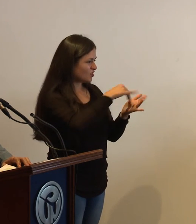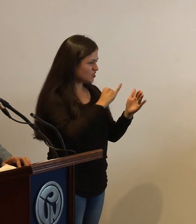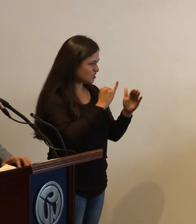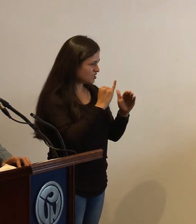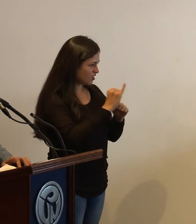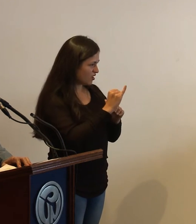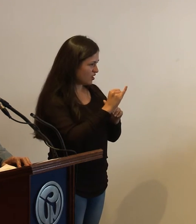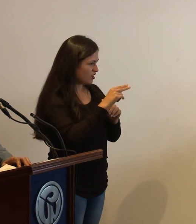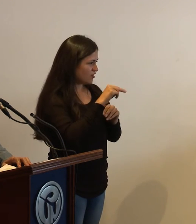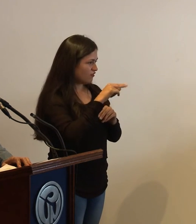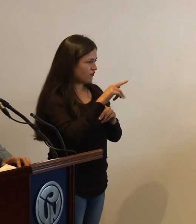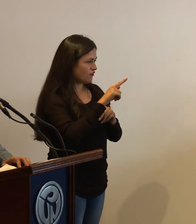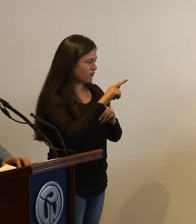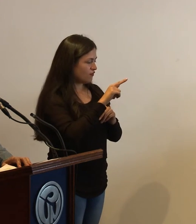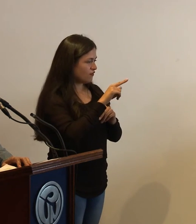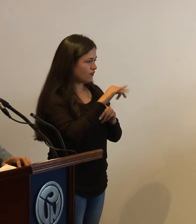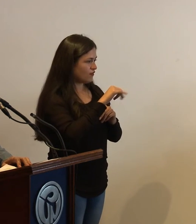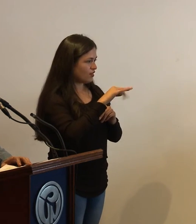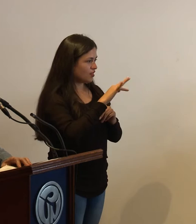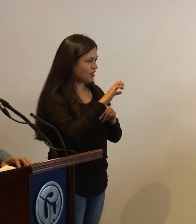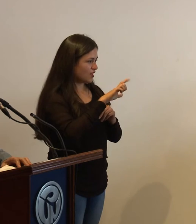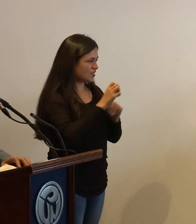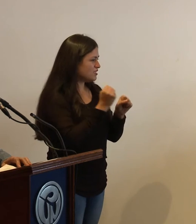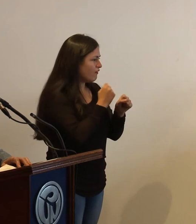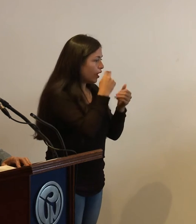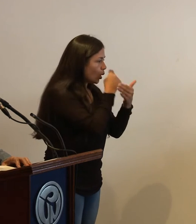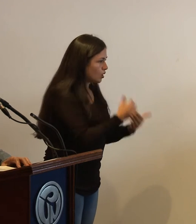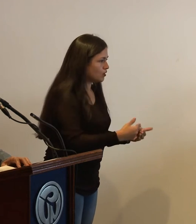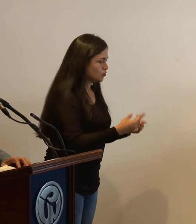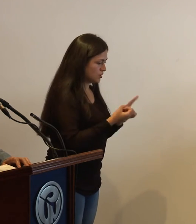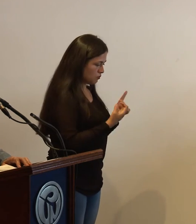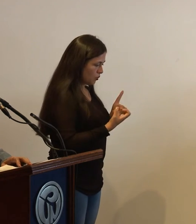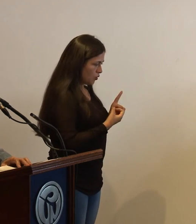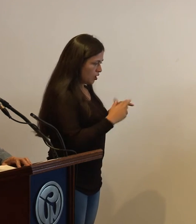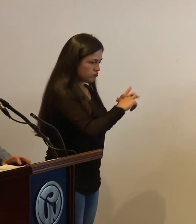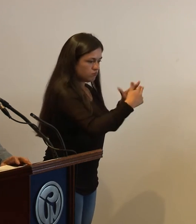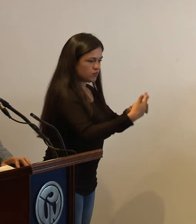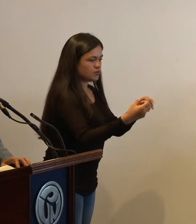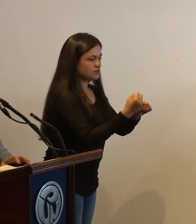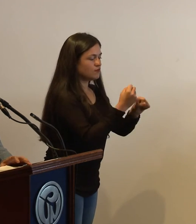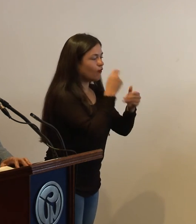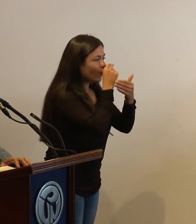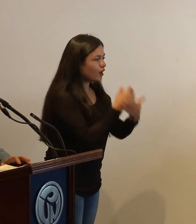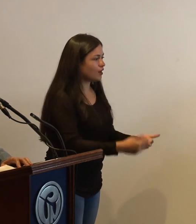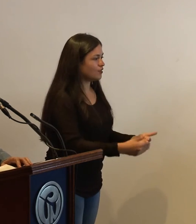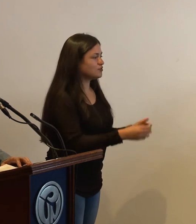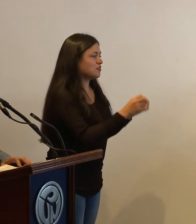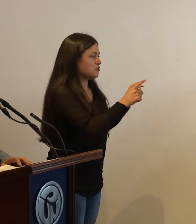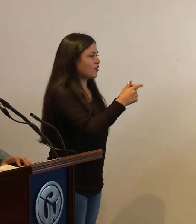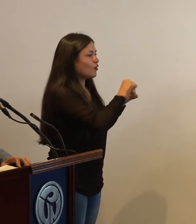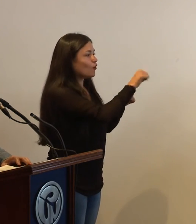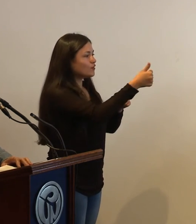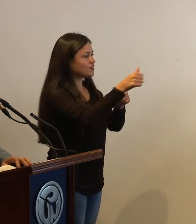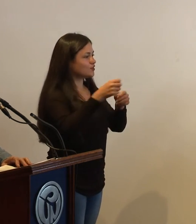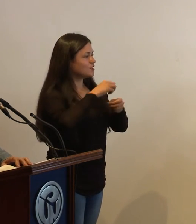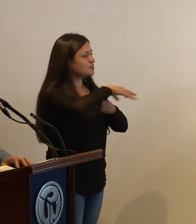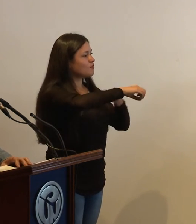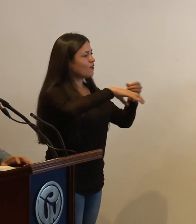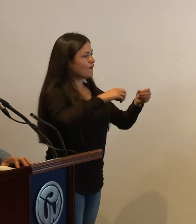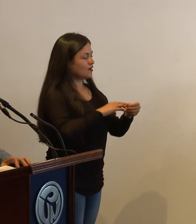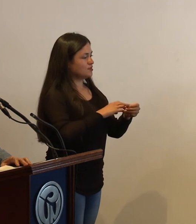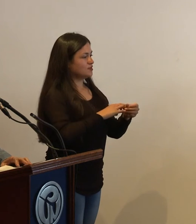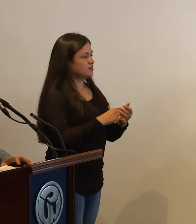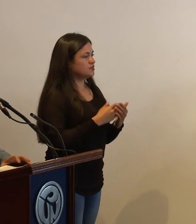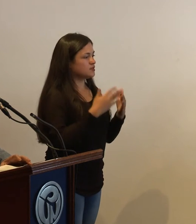puede, digamos, consolidar un trabajo de formación de educadores populares para atender este